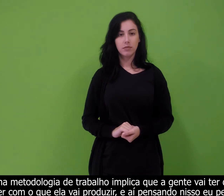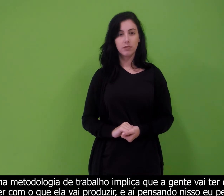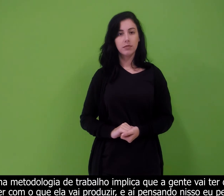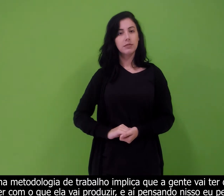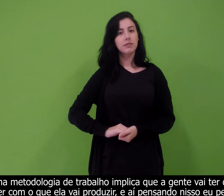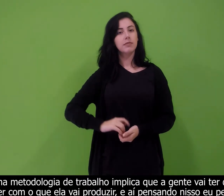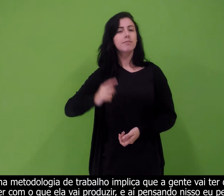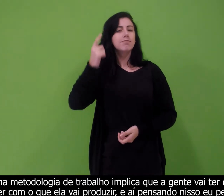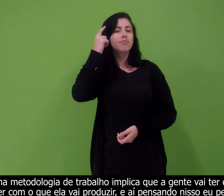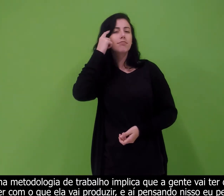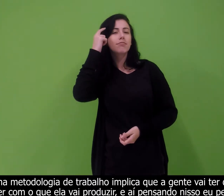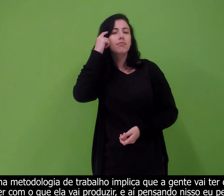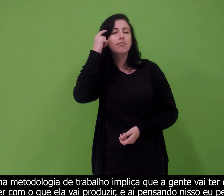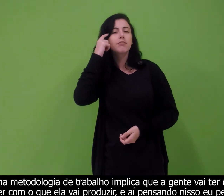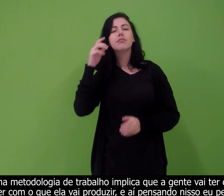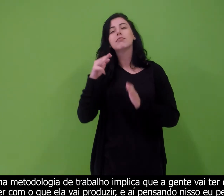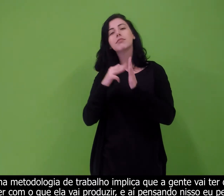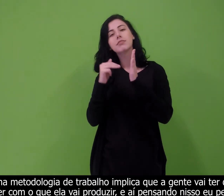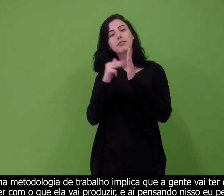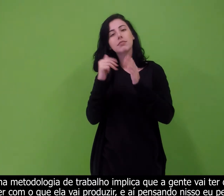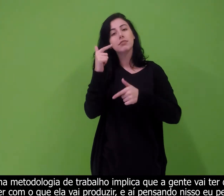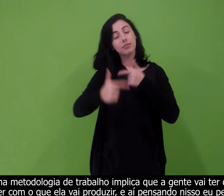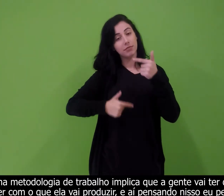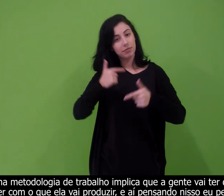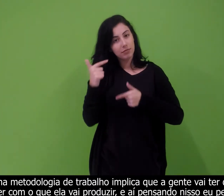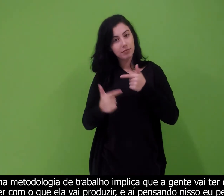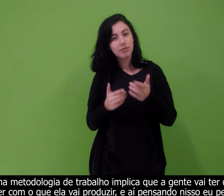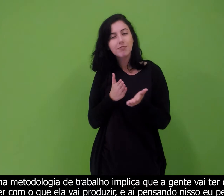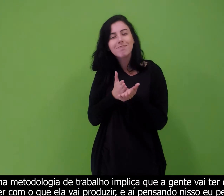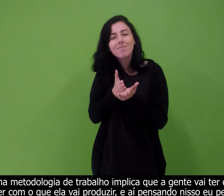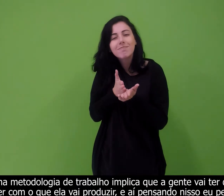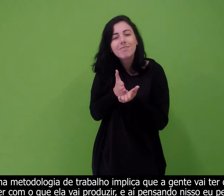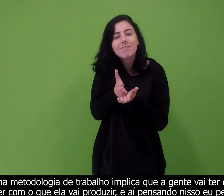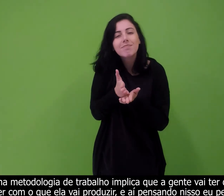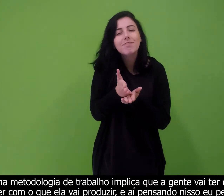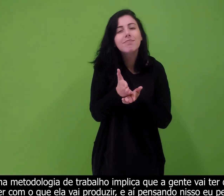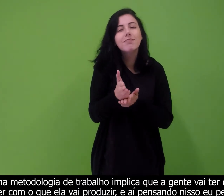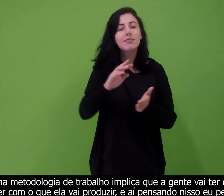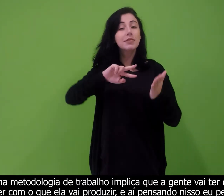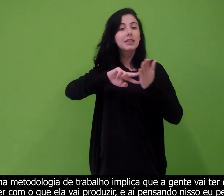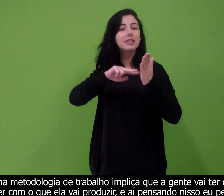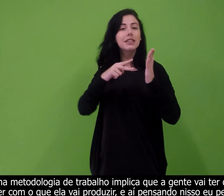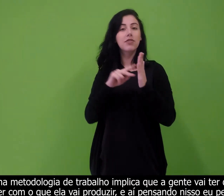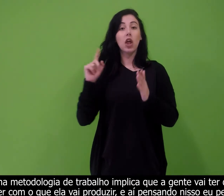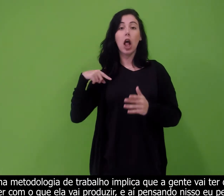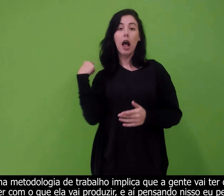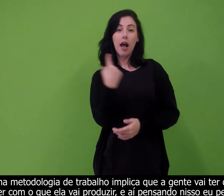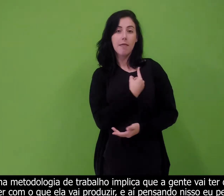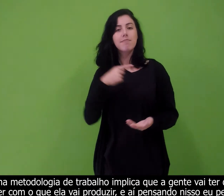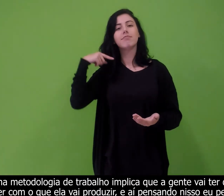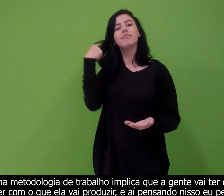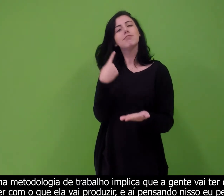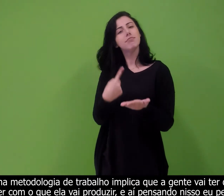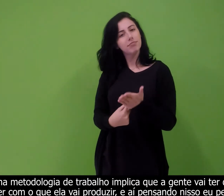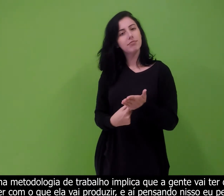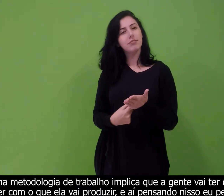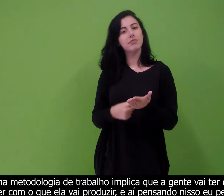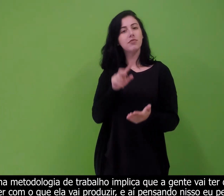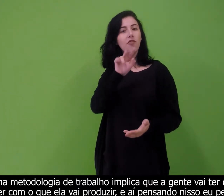Pensar numa metodologia de trabalho, ela implica que a gente vai ter que se comprometer com o